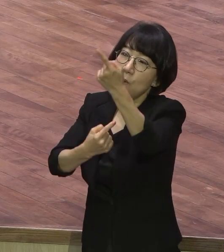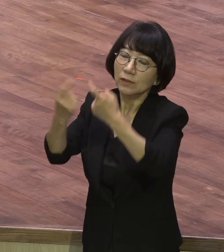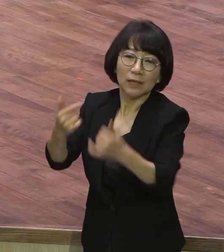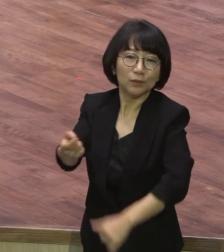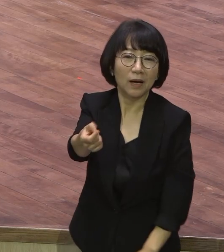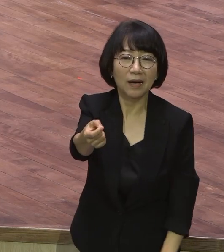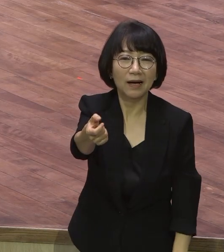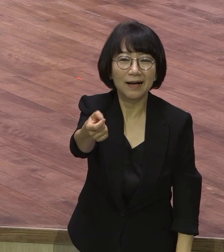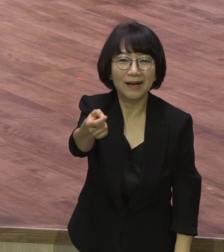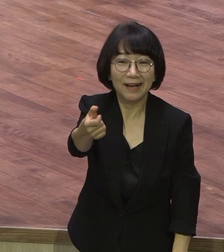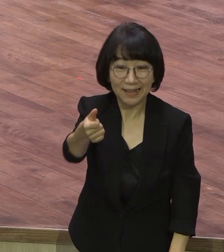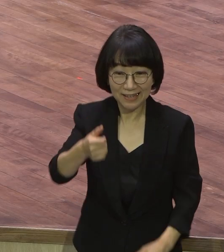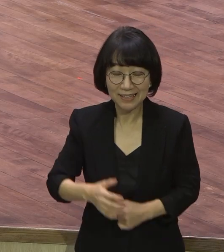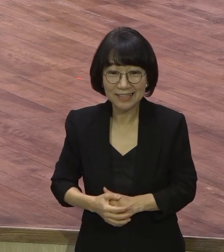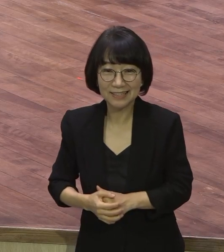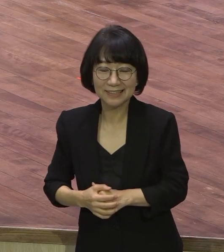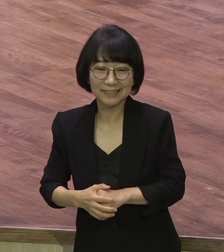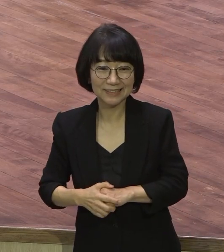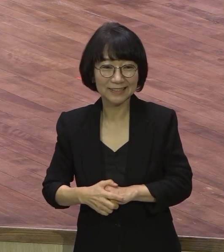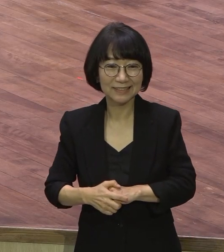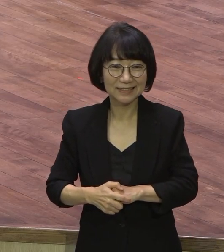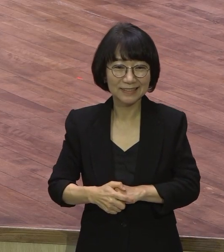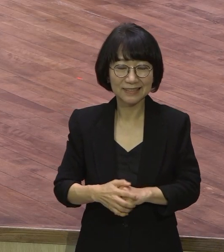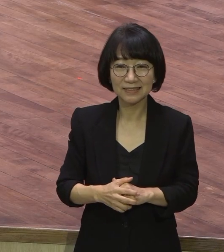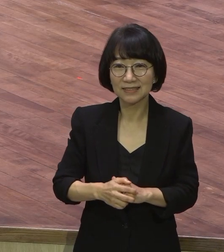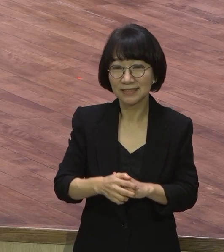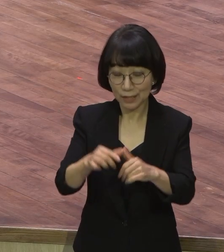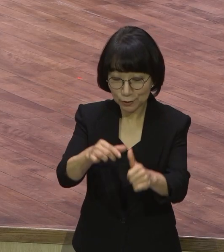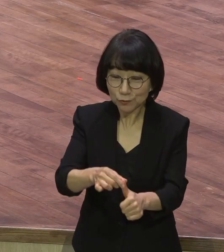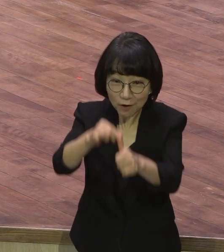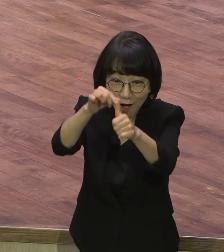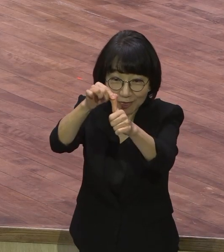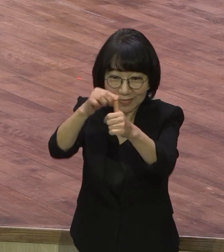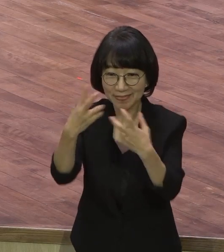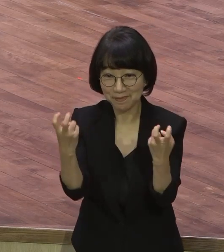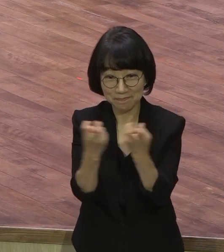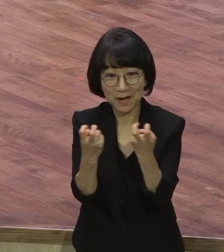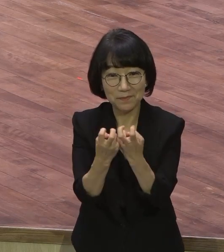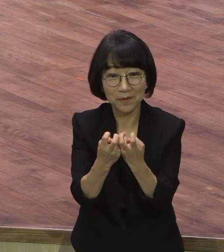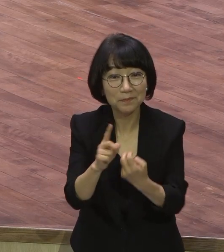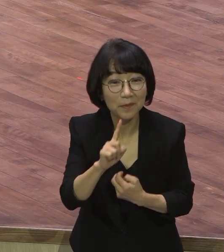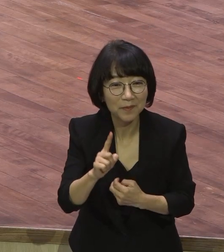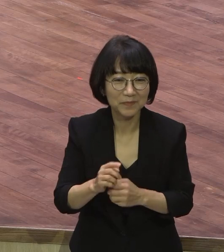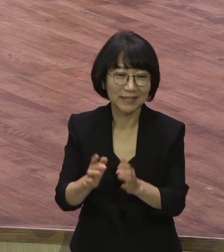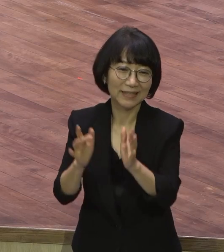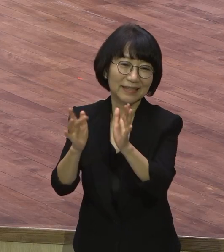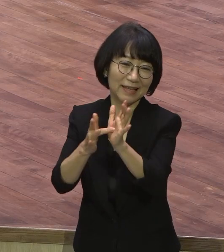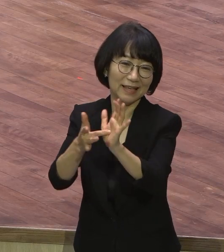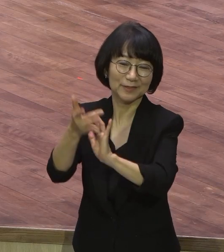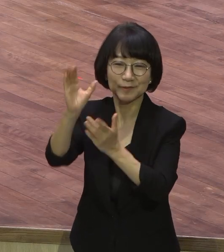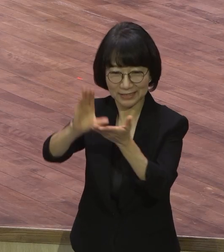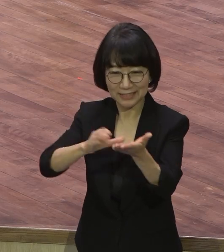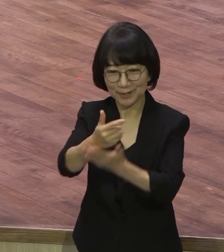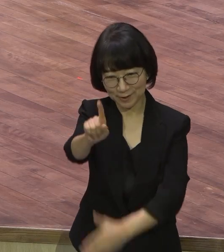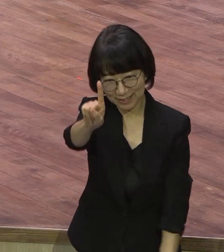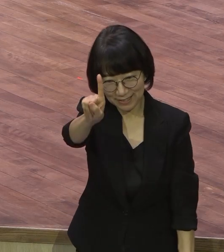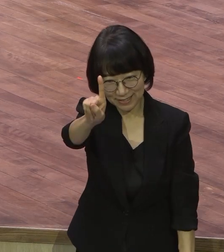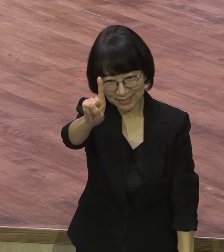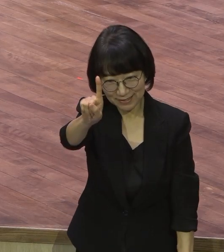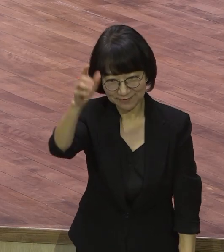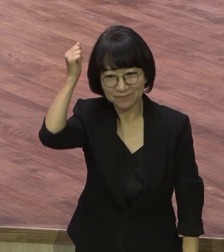예수님의 말씀을 여러분이 잘 기억해야 됩니다. 구원을 얻는 유일한 길은 예수 그리스도 밖에